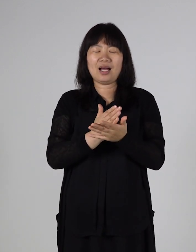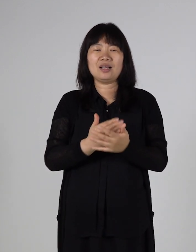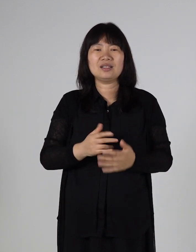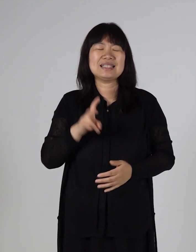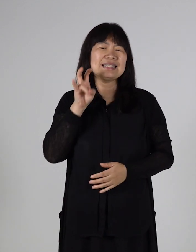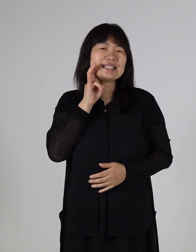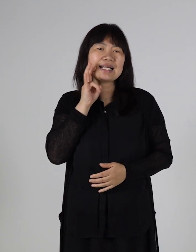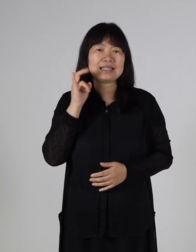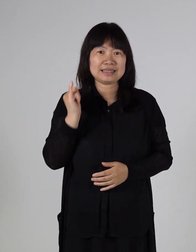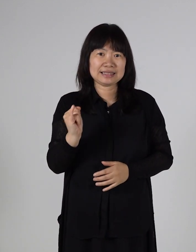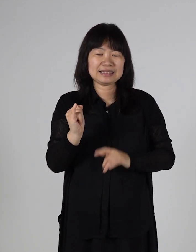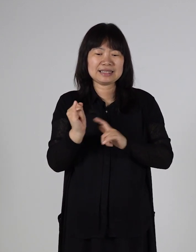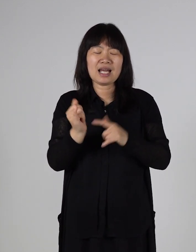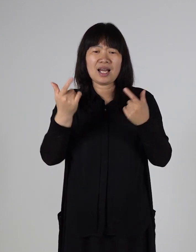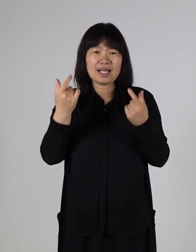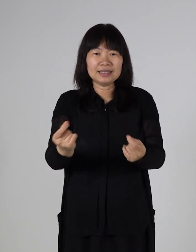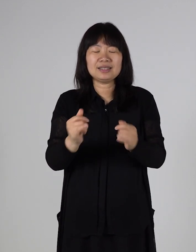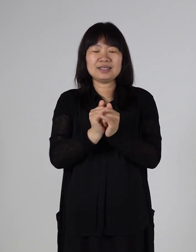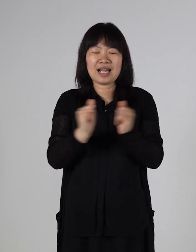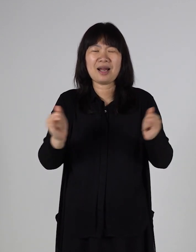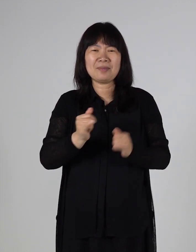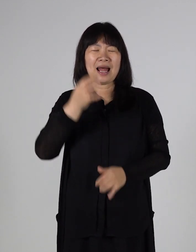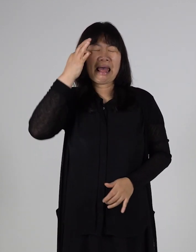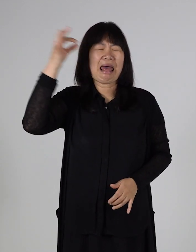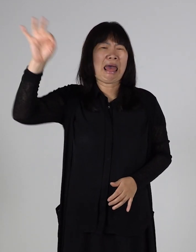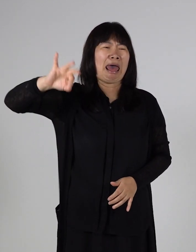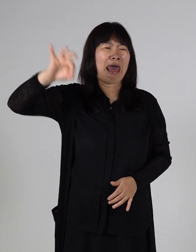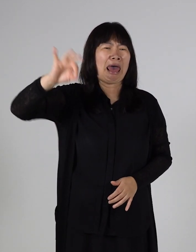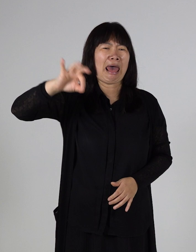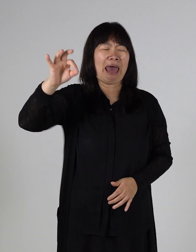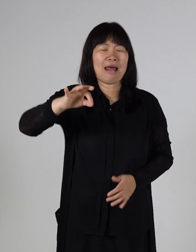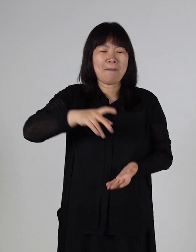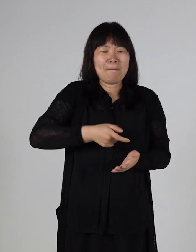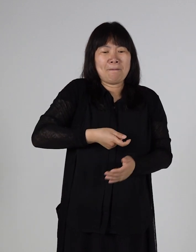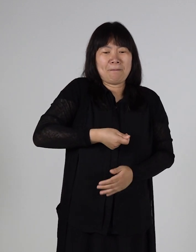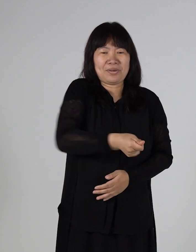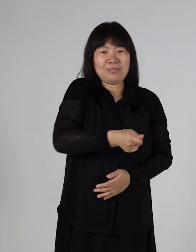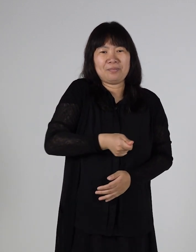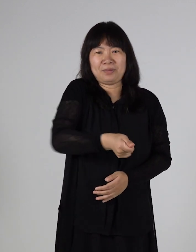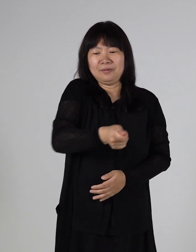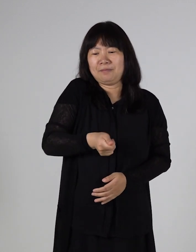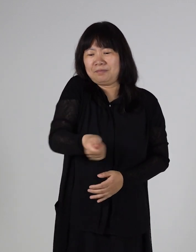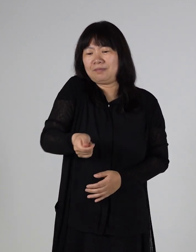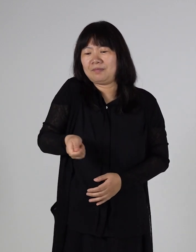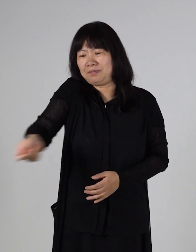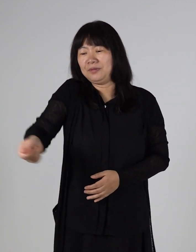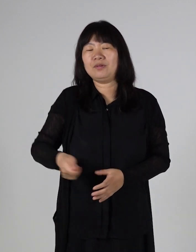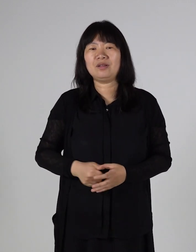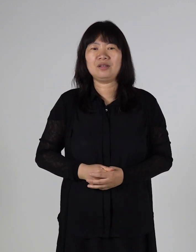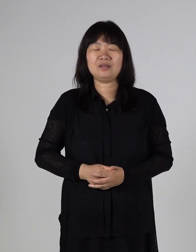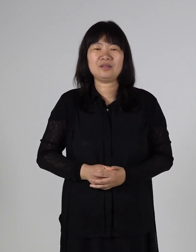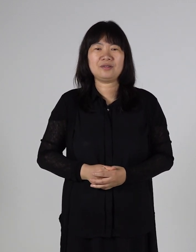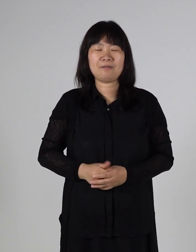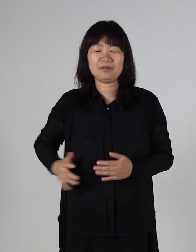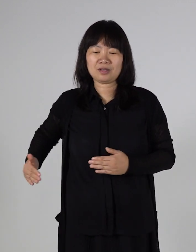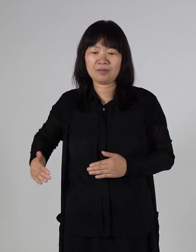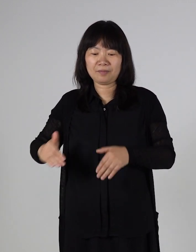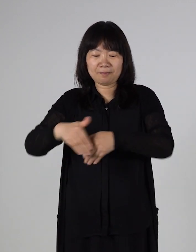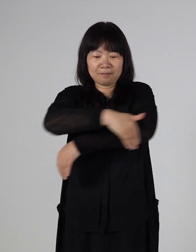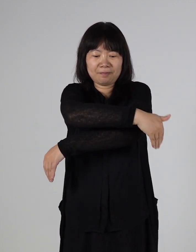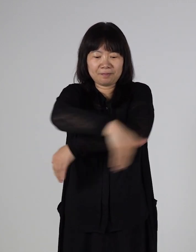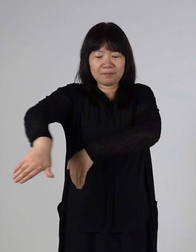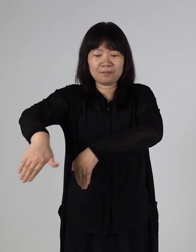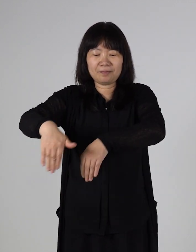창기, 이런 사람들은 다 그들의 카테고리 안에 들어오지 못하는 죄인들이에요.